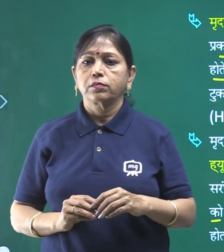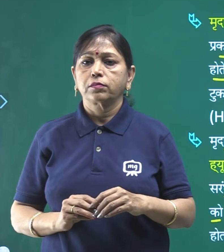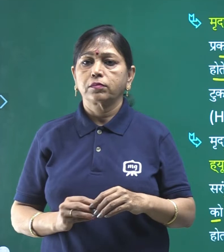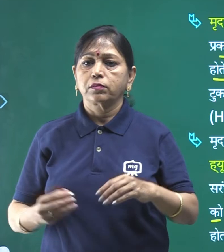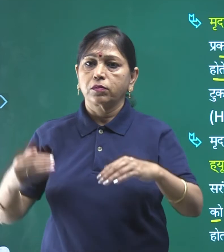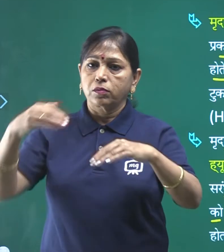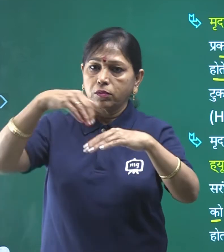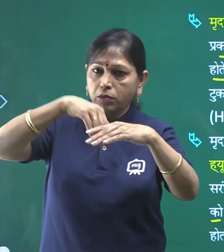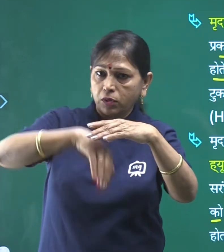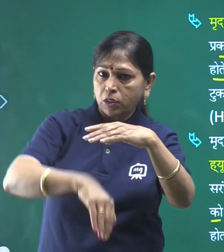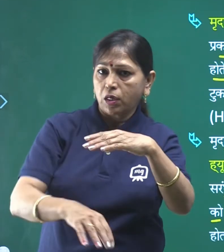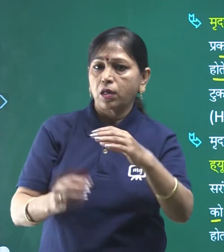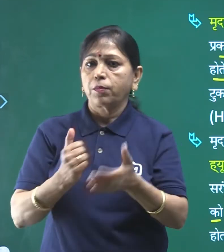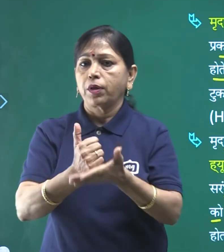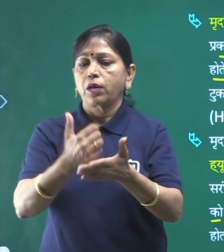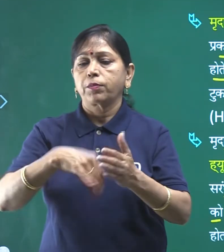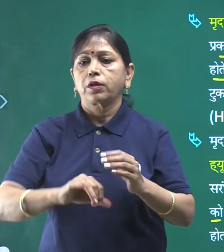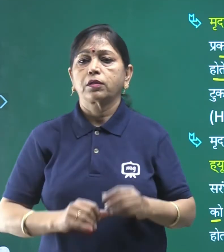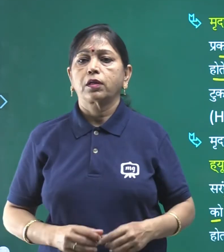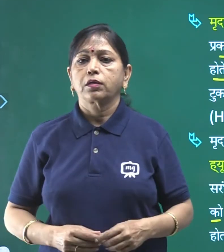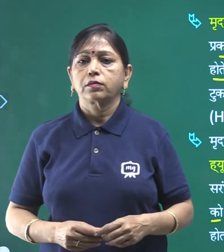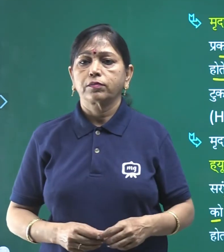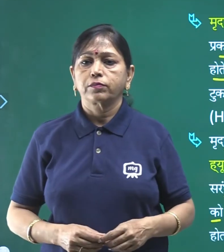ऑफिस जाने में सहायक होता है